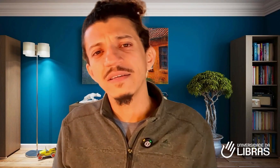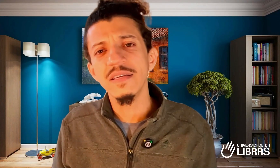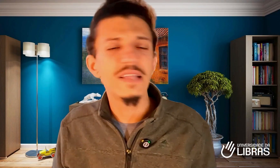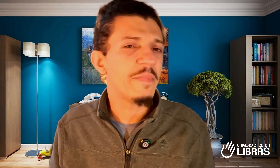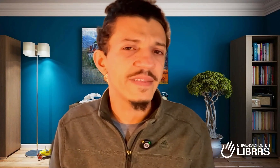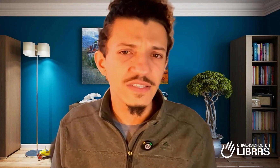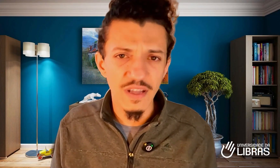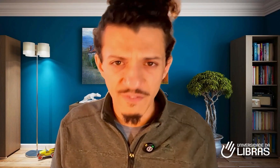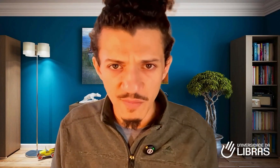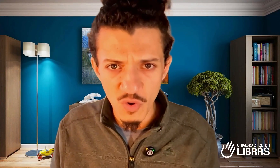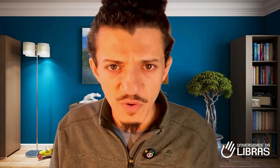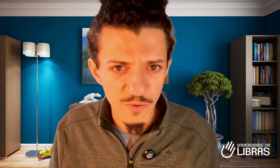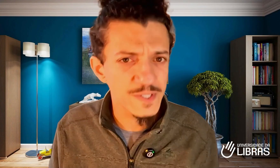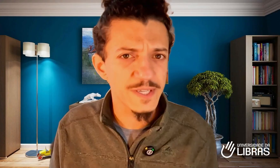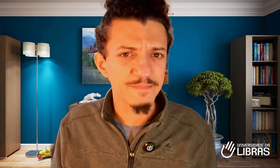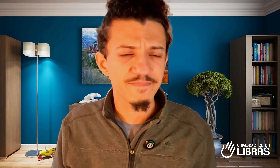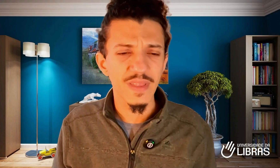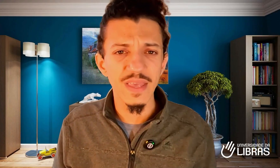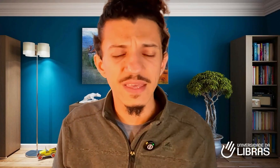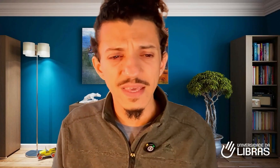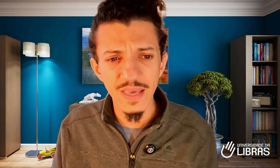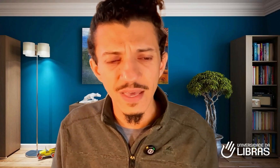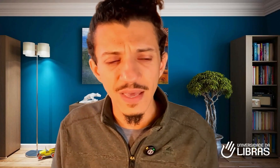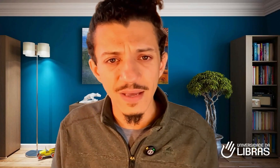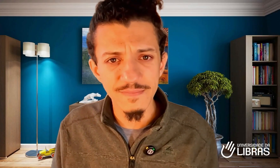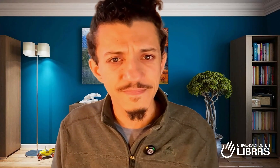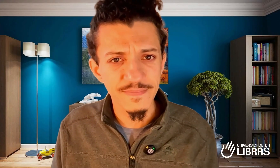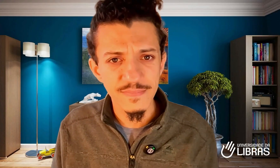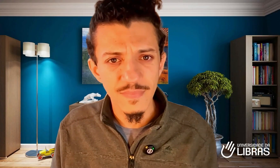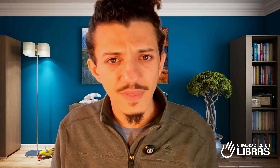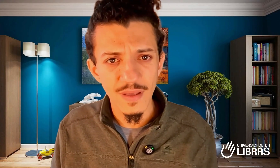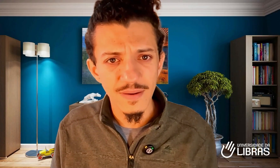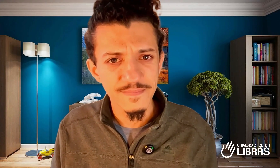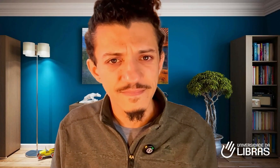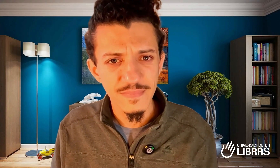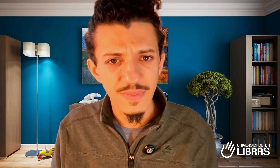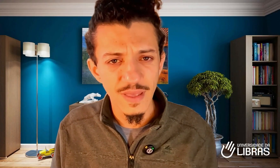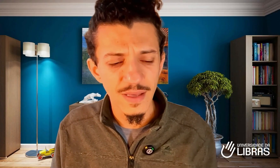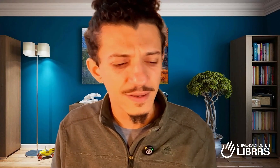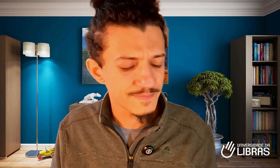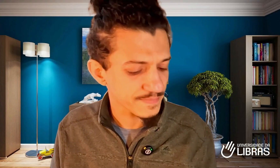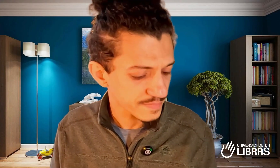amar, independente da forma como eu fosse, e que